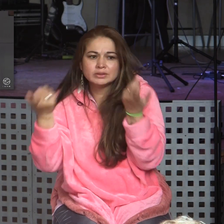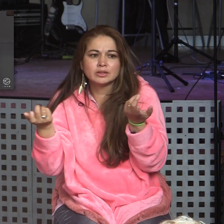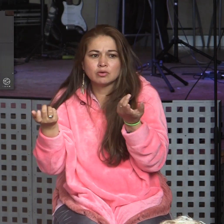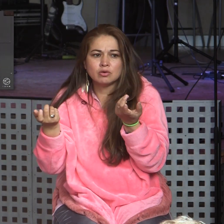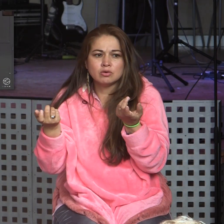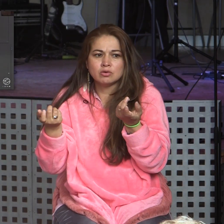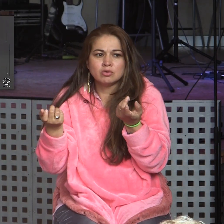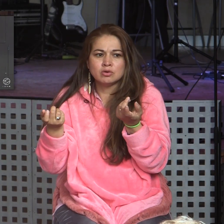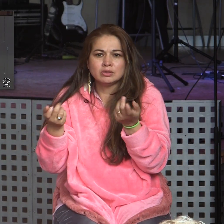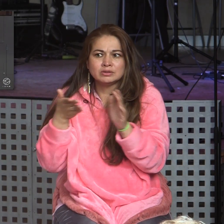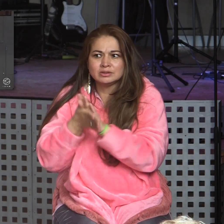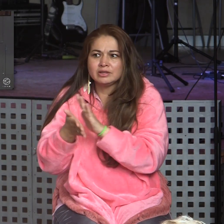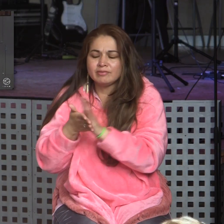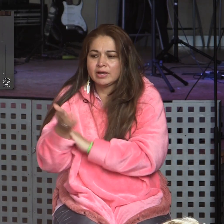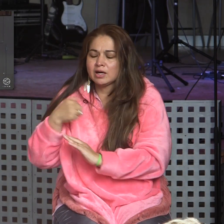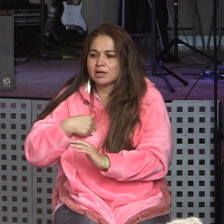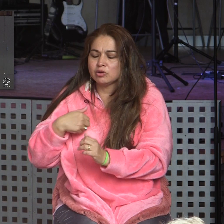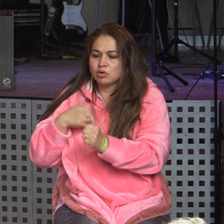lo invisible,